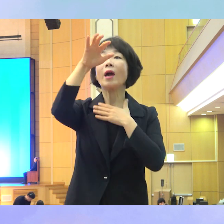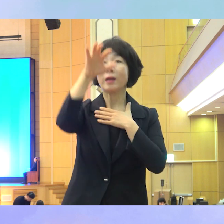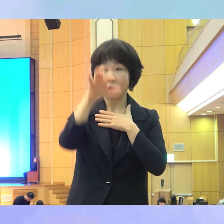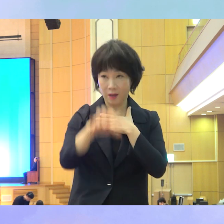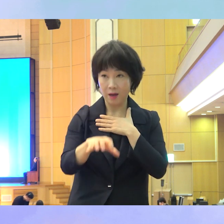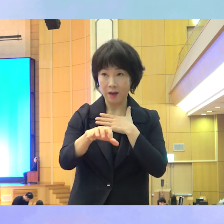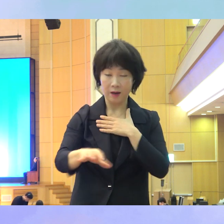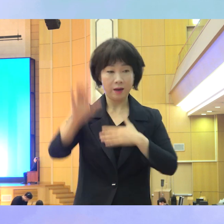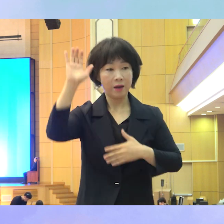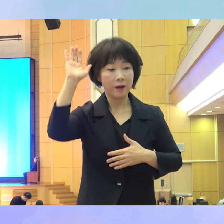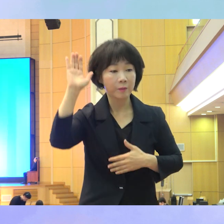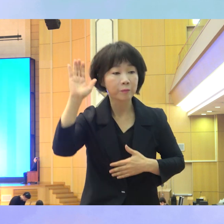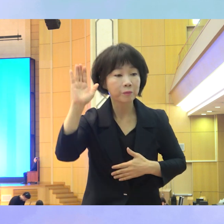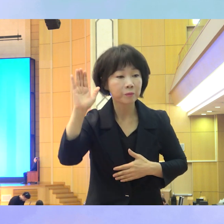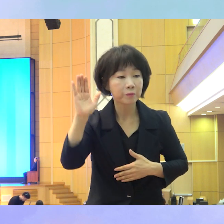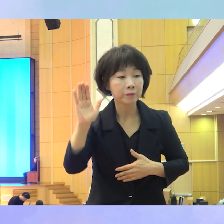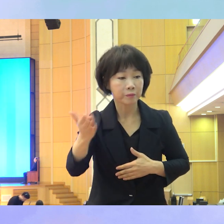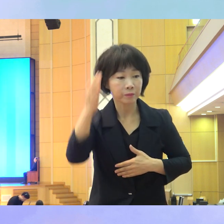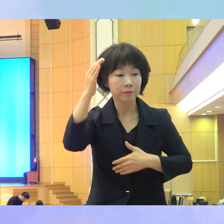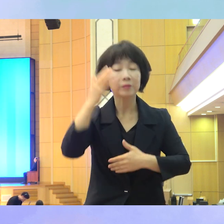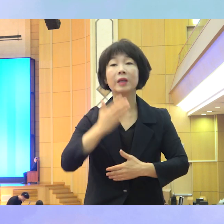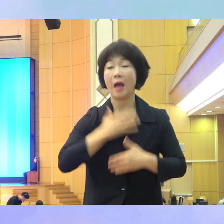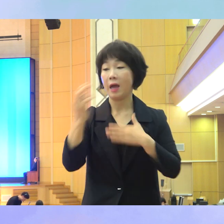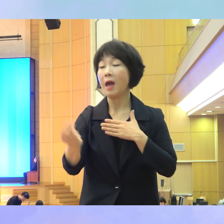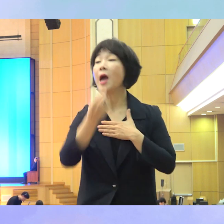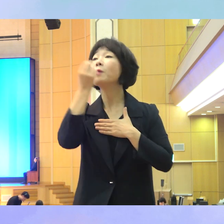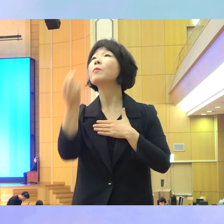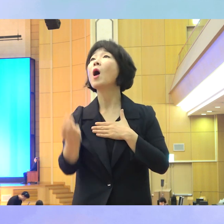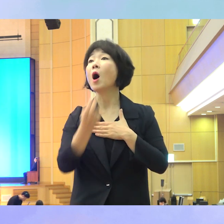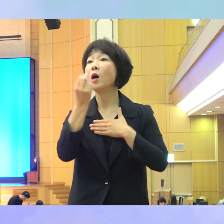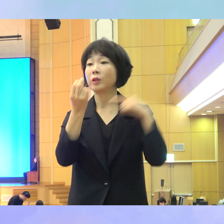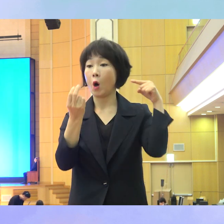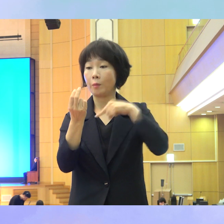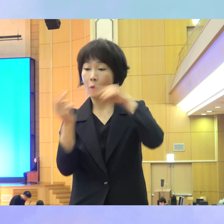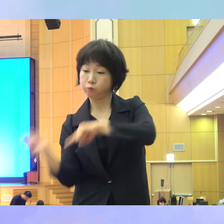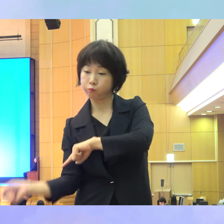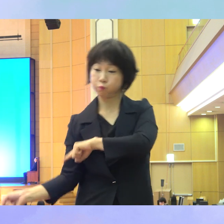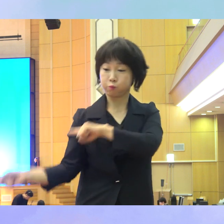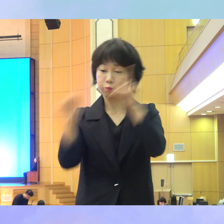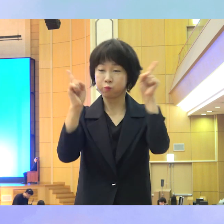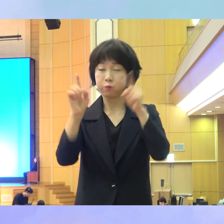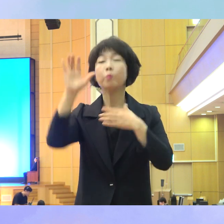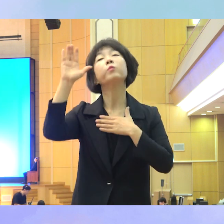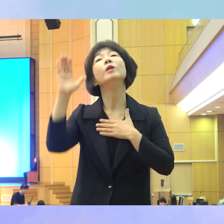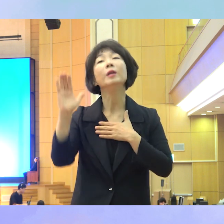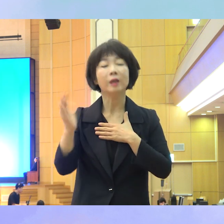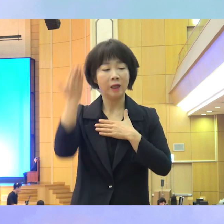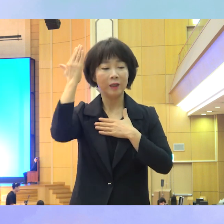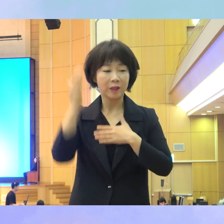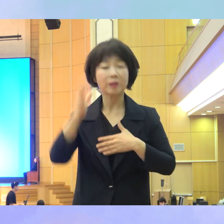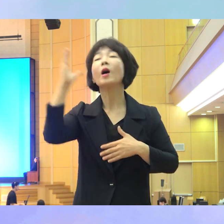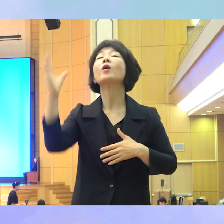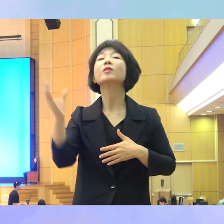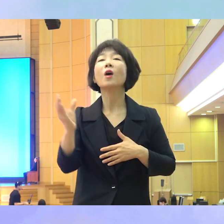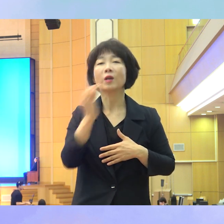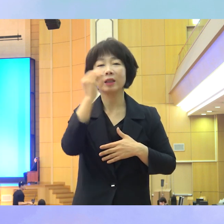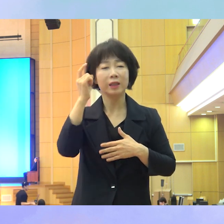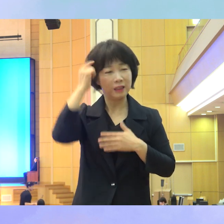거처 되겠네. 나의 생명 소생케 됨은